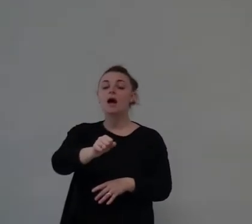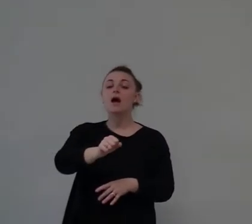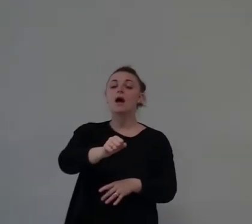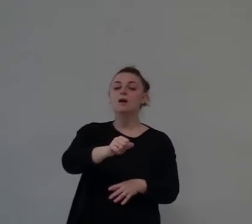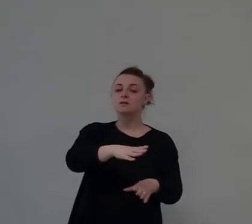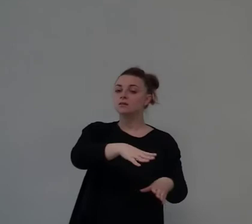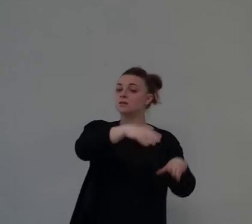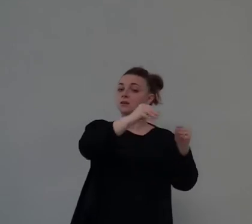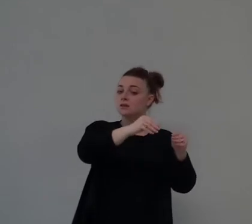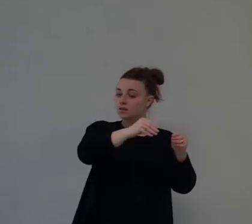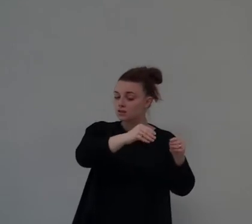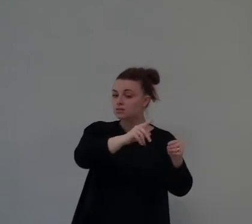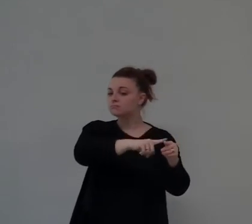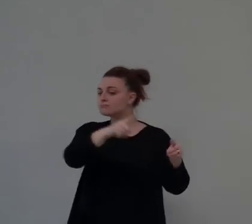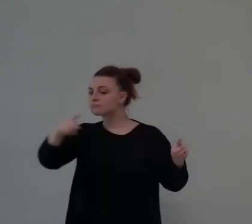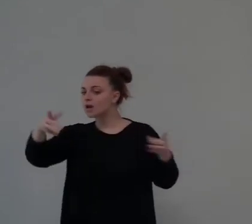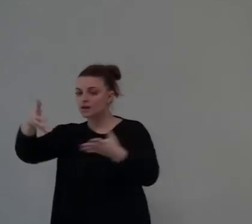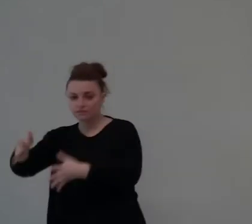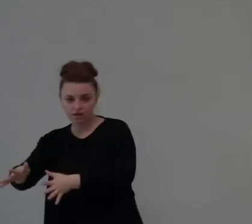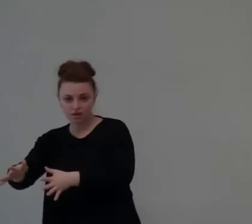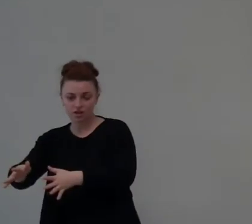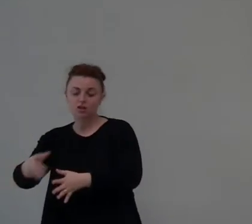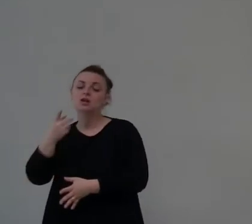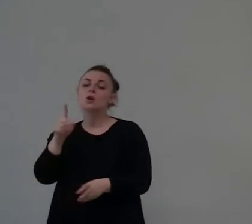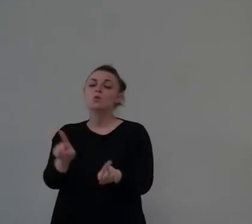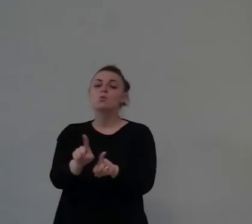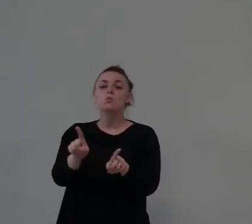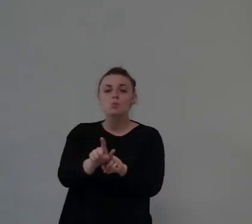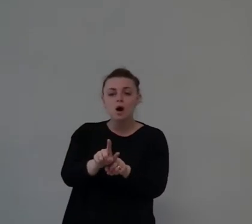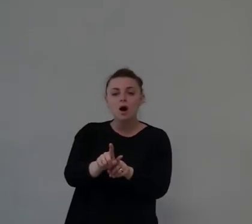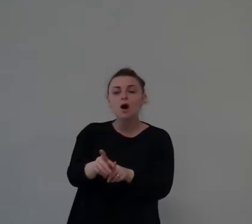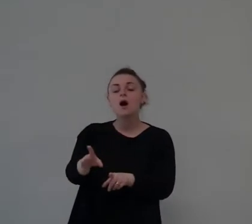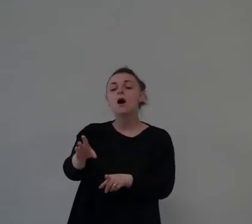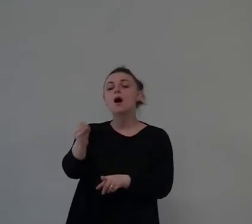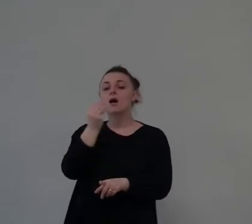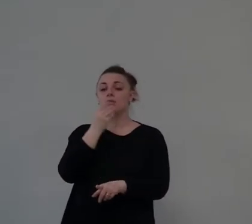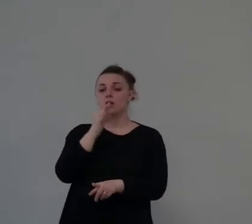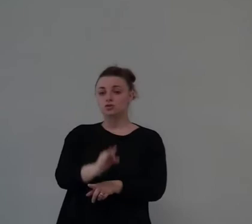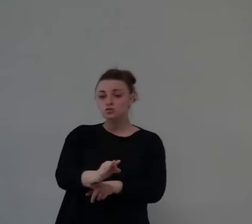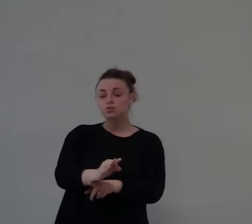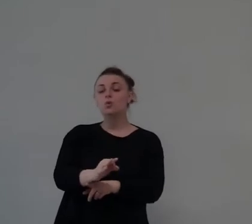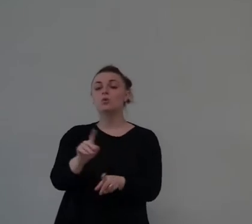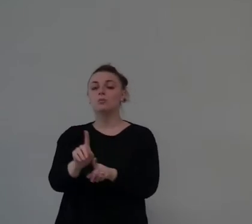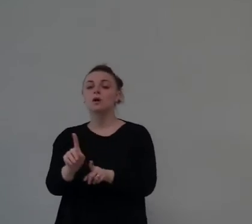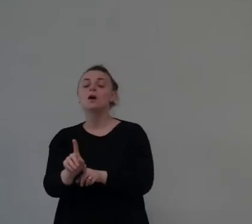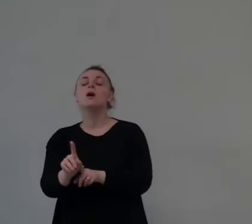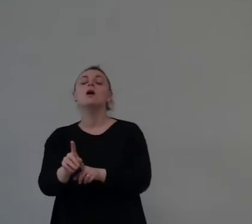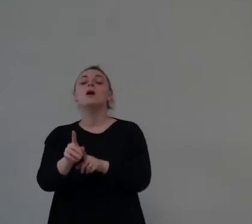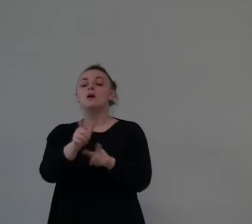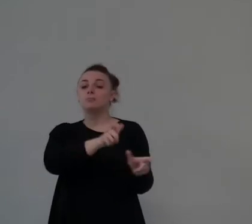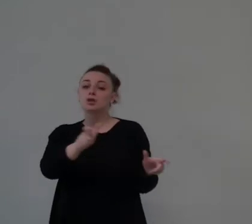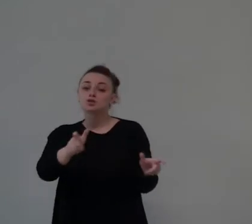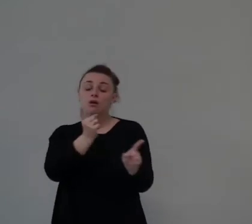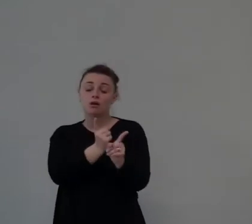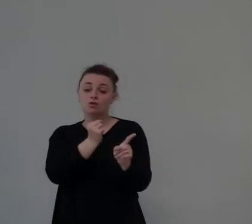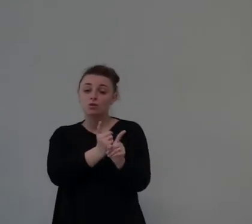la preghiera, il silenzio e la preparazione del battesimo per i competenti, se ricordate che erano i battezzanti, finiva il giorno di